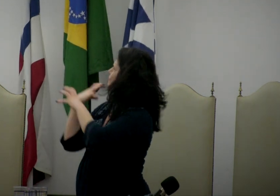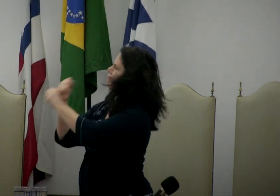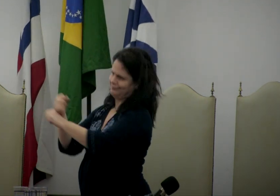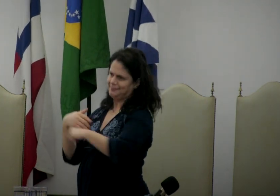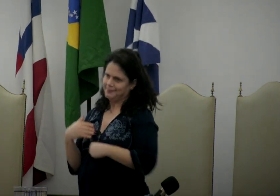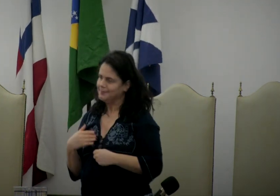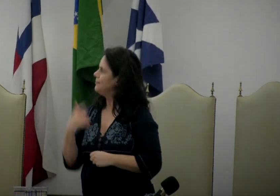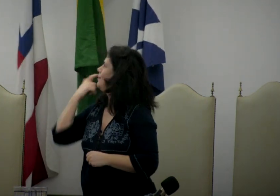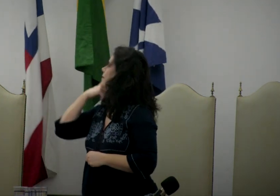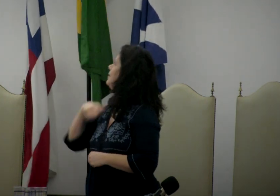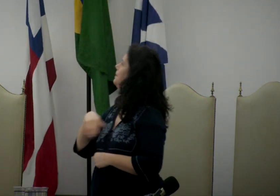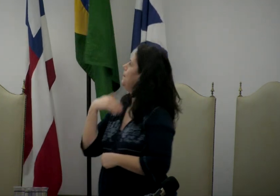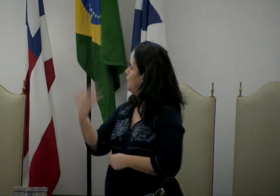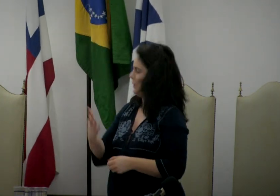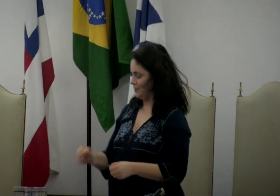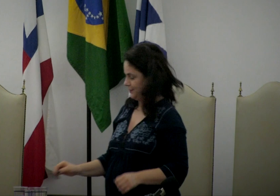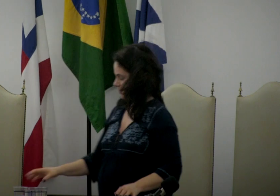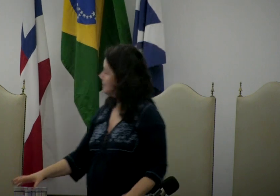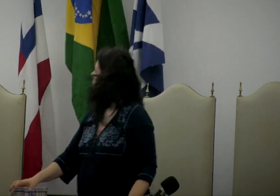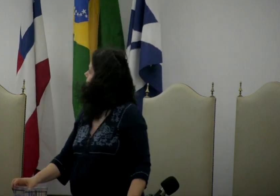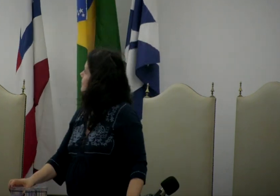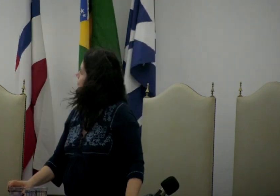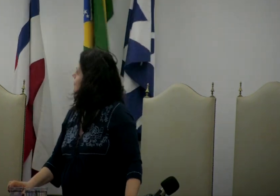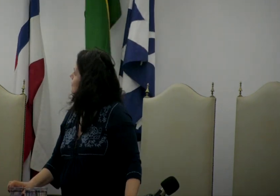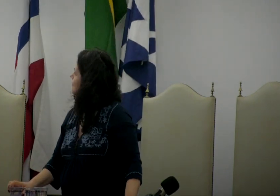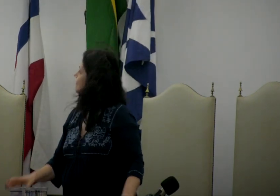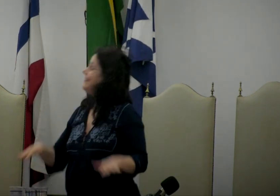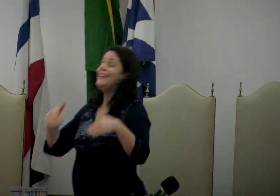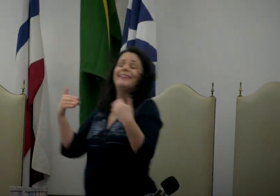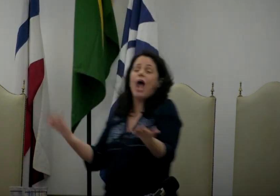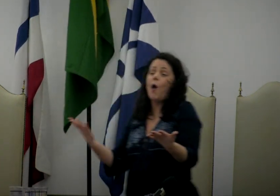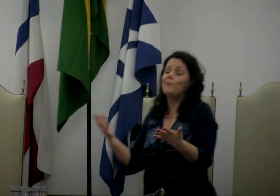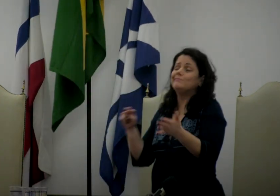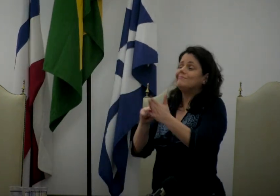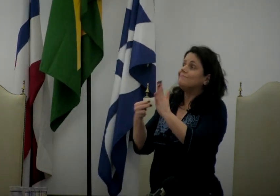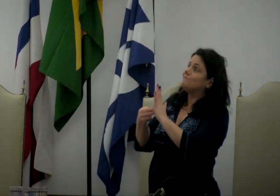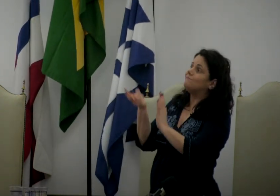Agora, com certeza, já temos muito mais do que isso. Próximo.